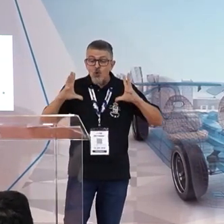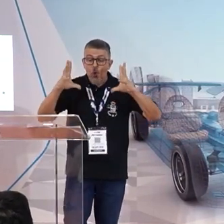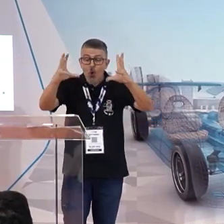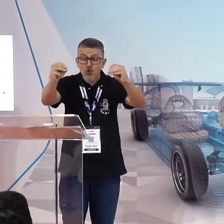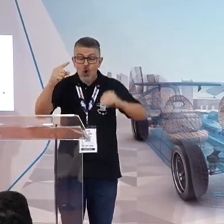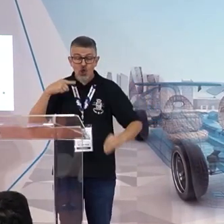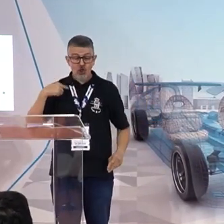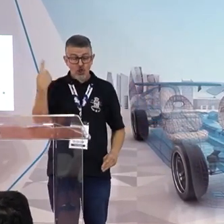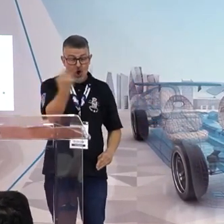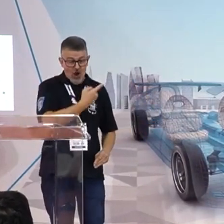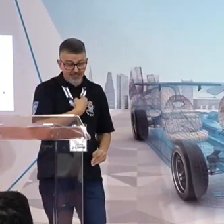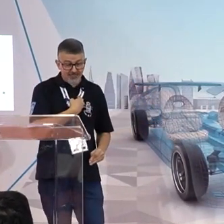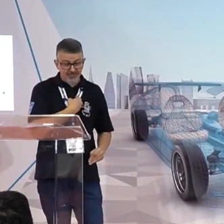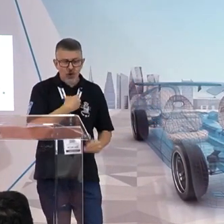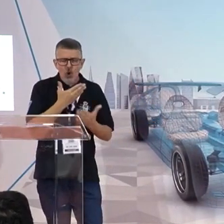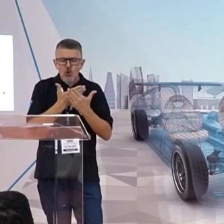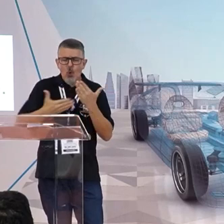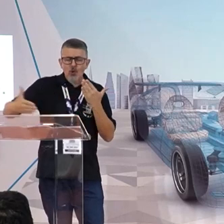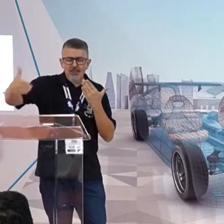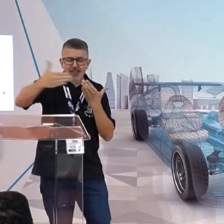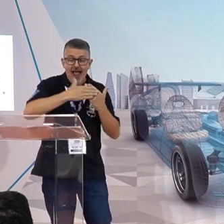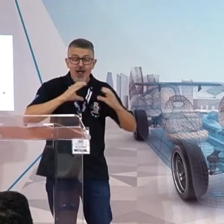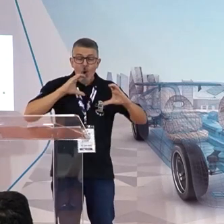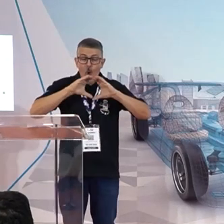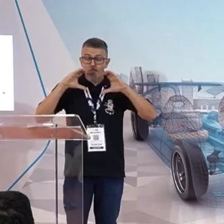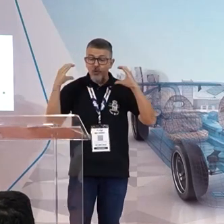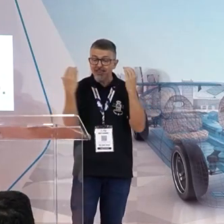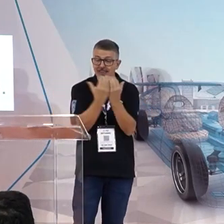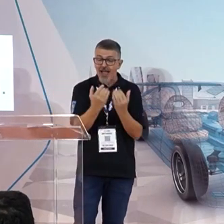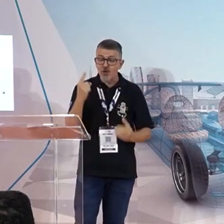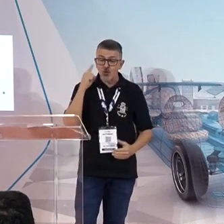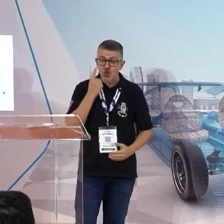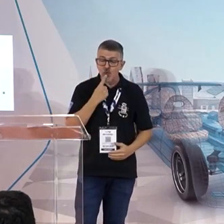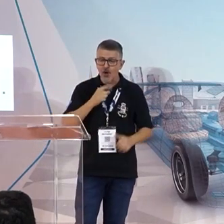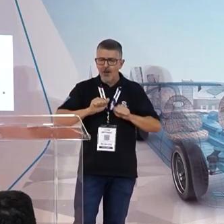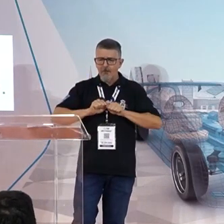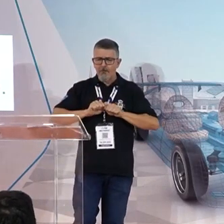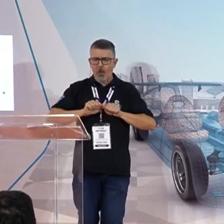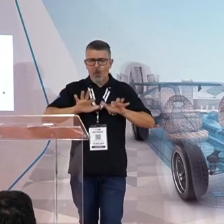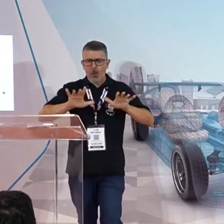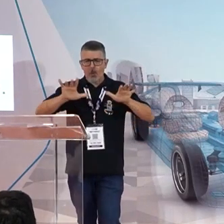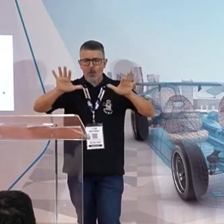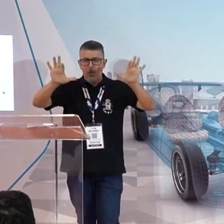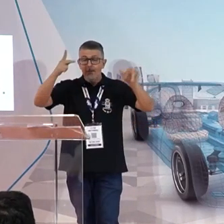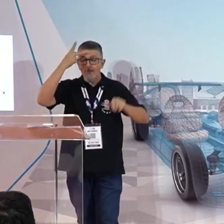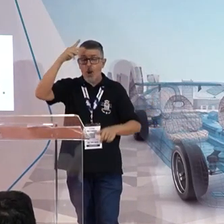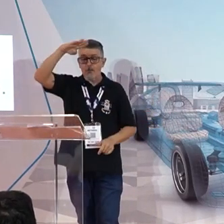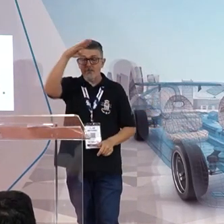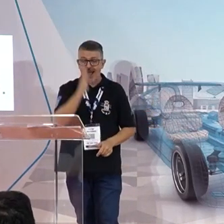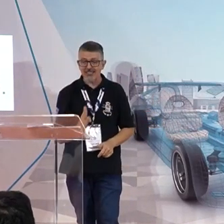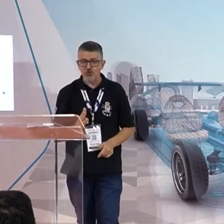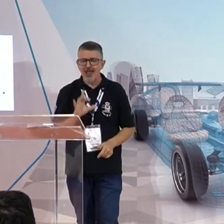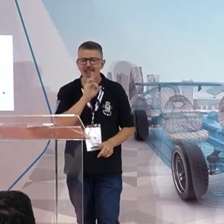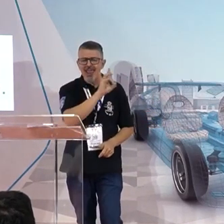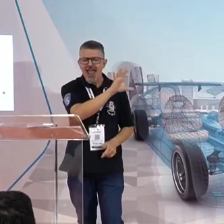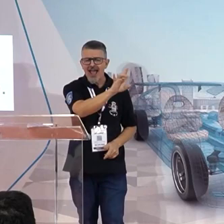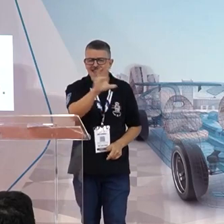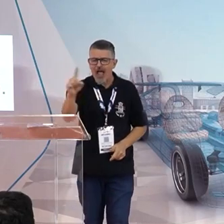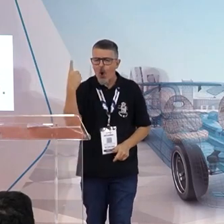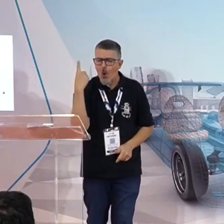surdos? Eu tô falando de todos nós. De toda a comunidade surda espalhada pelo Brasil. Cada